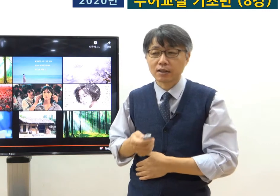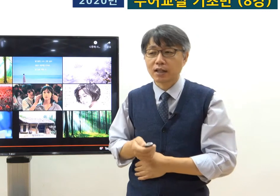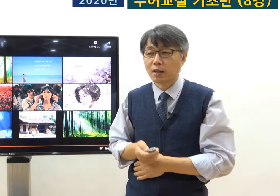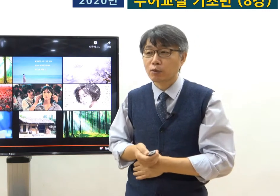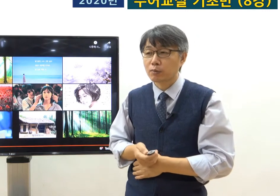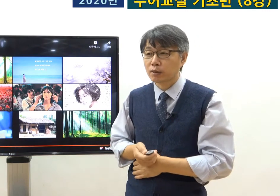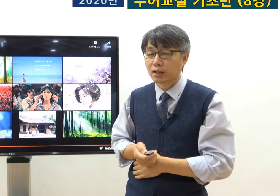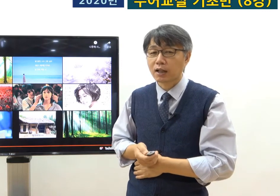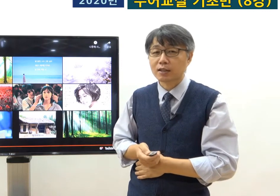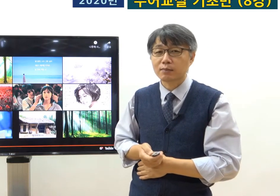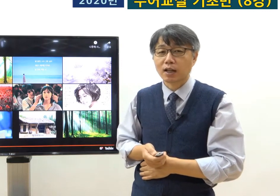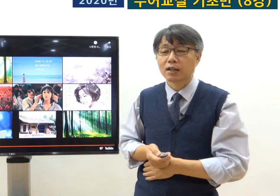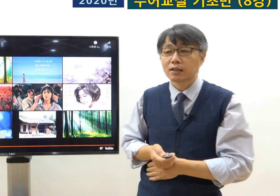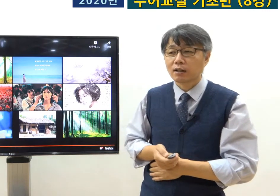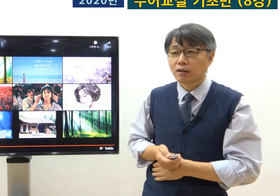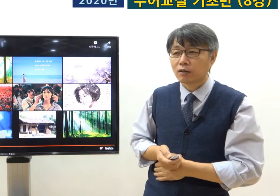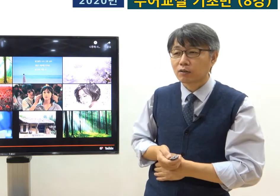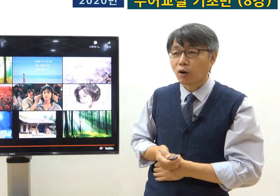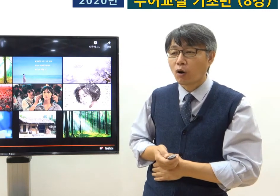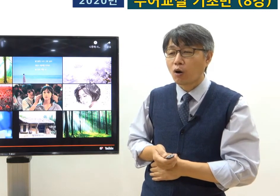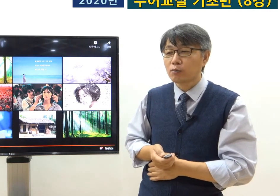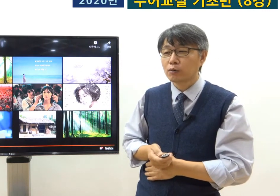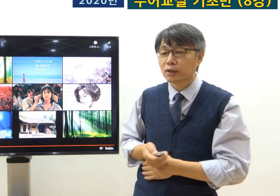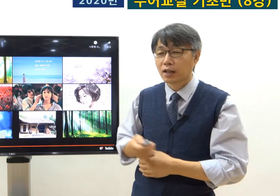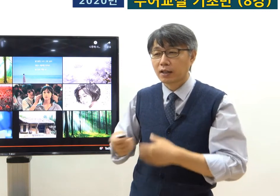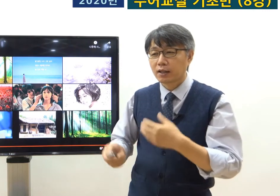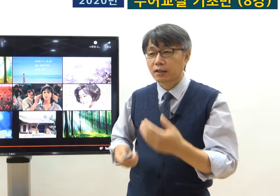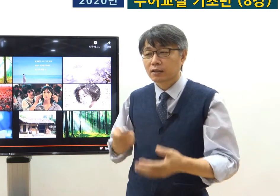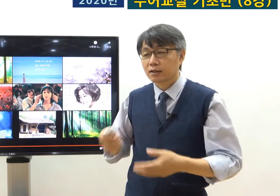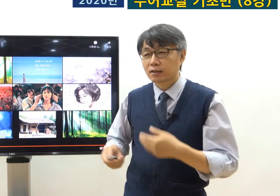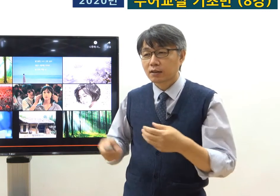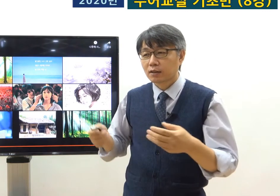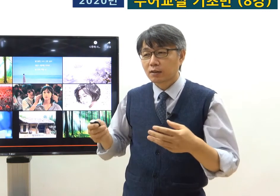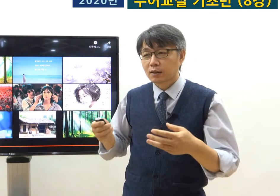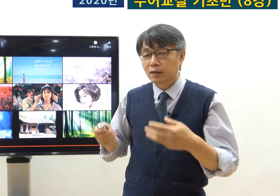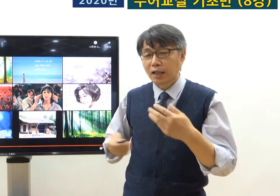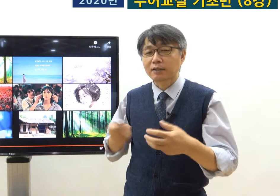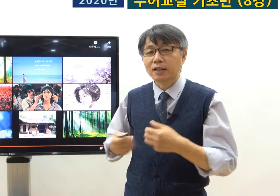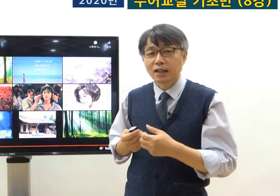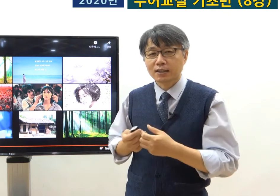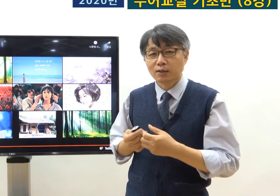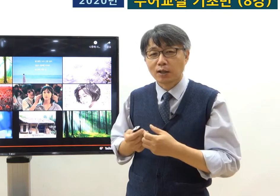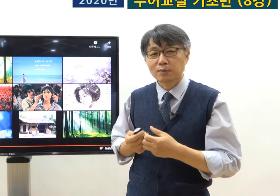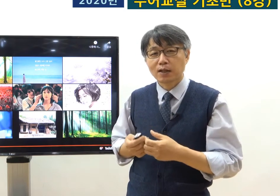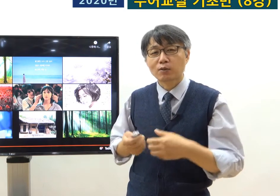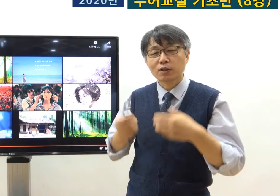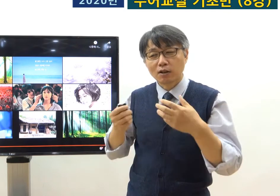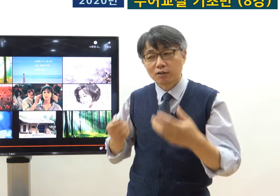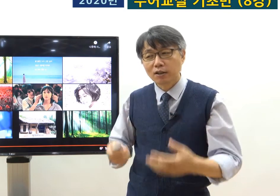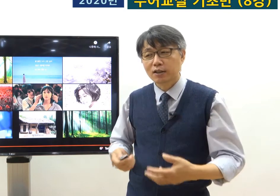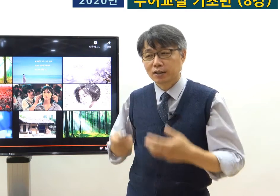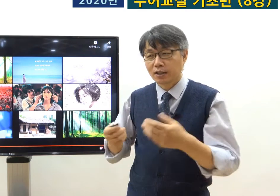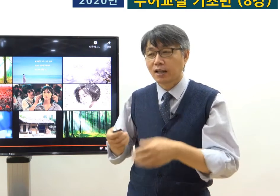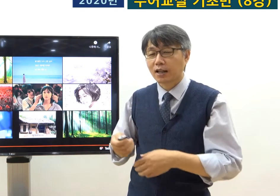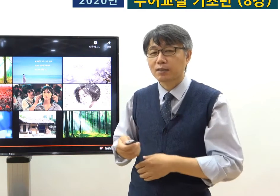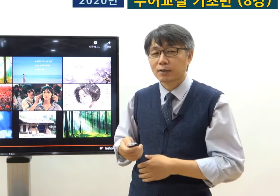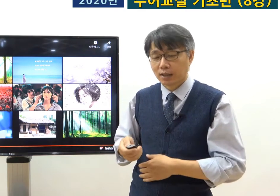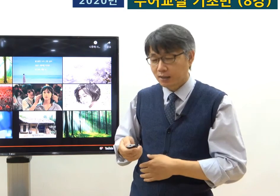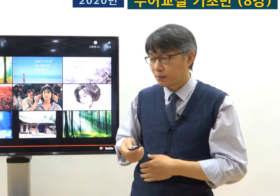따라해 보시면 될 것 같습니다. 너무 이렇게 단어 따라가시려고 하지 말고 천천히 따라가시면 되겠습니다.